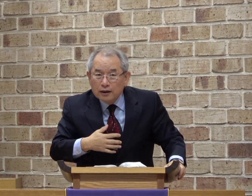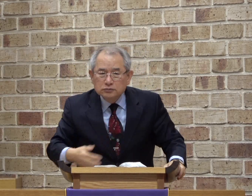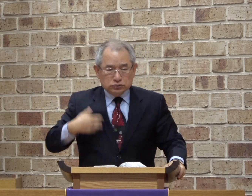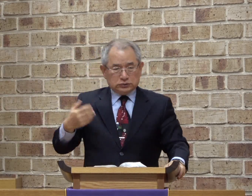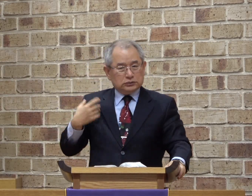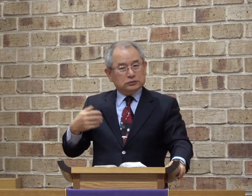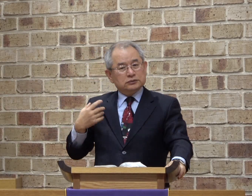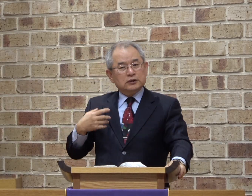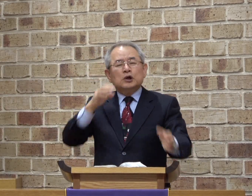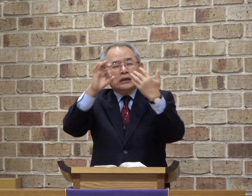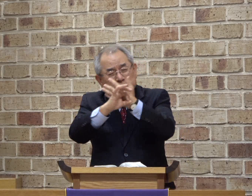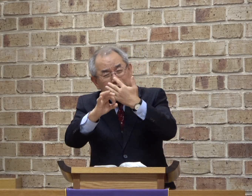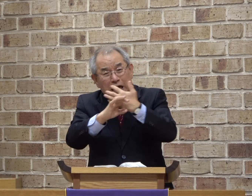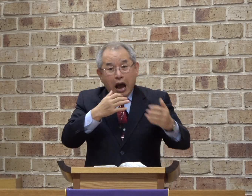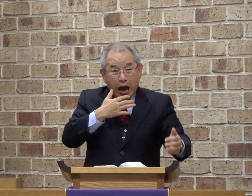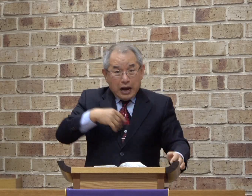그때 한 여자가 그것을 보게 됩니다.